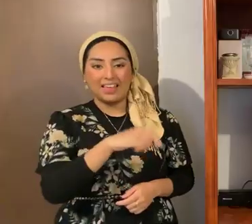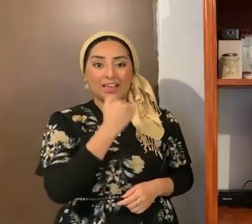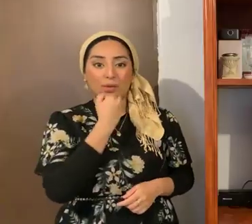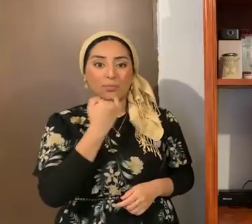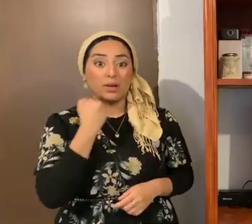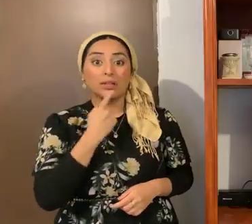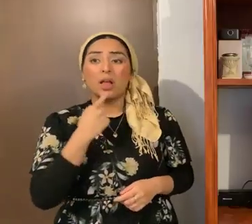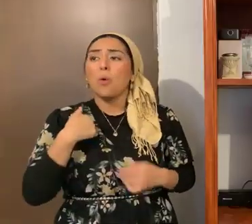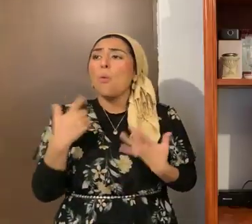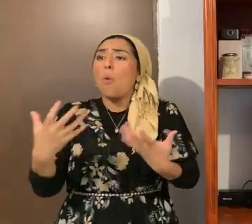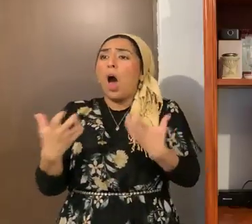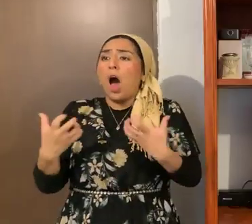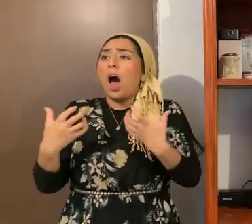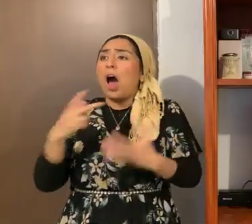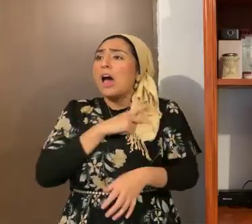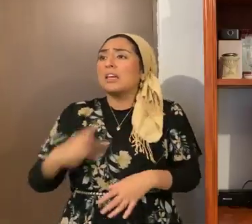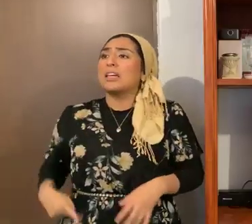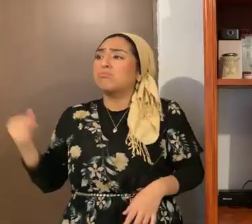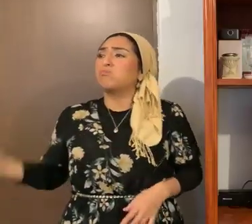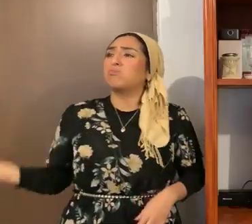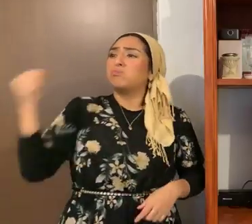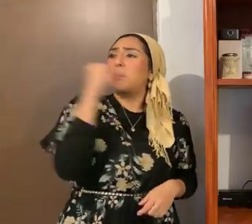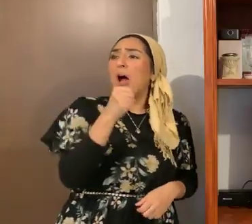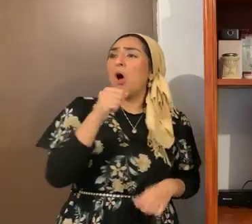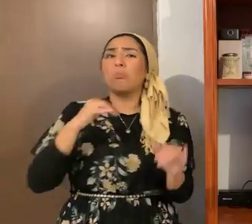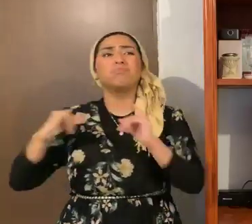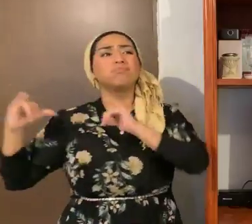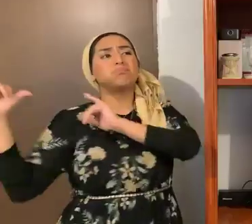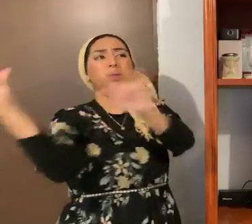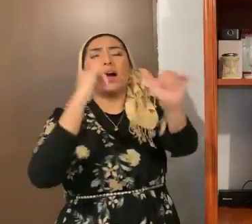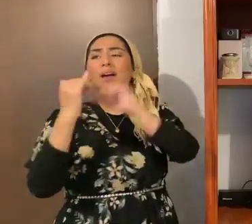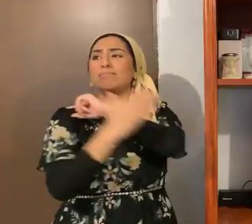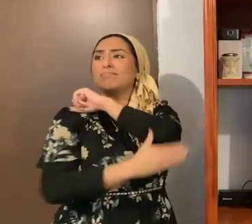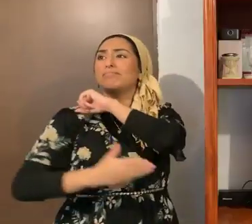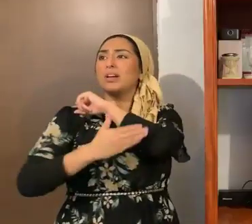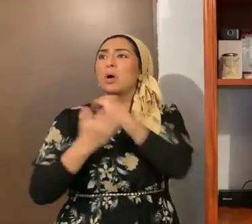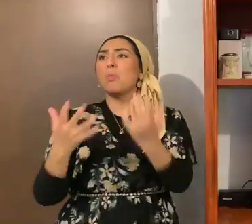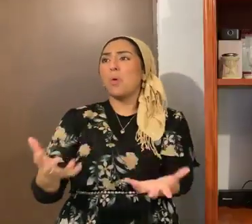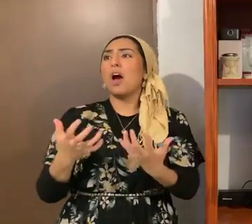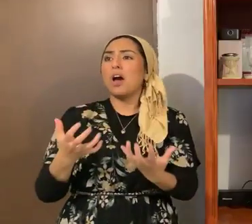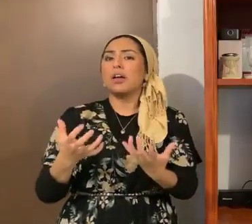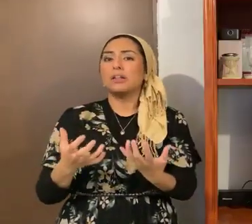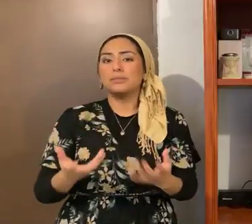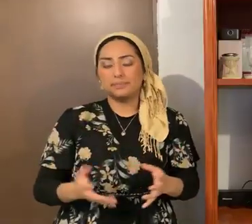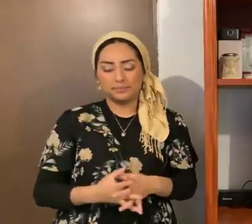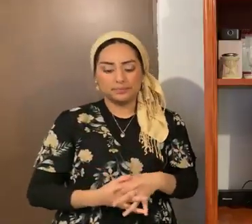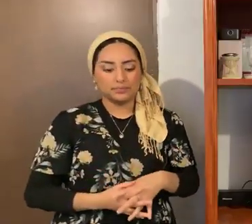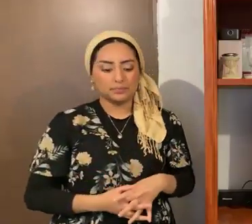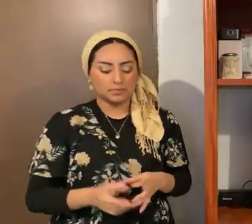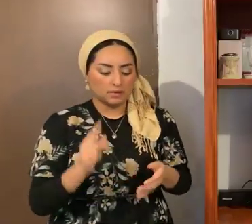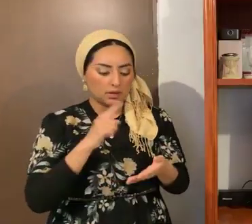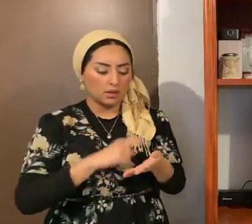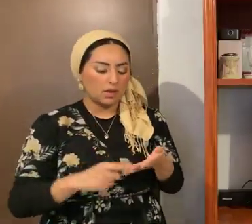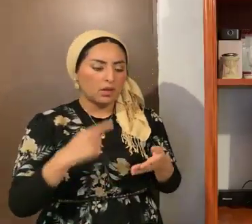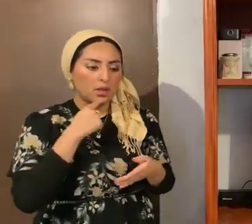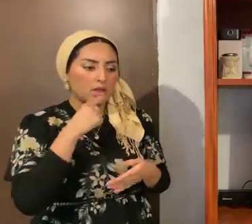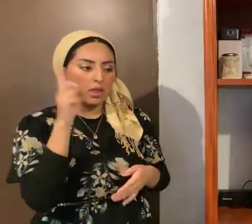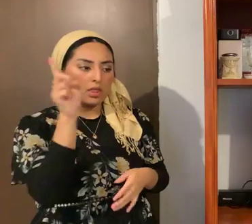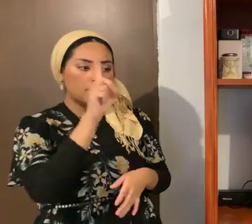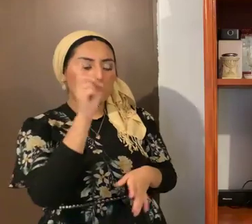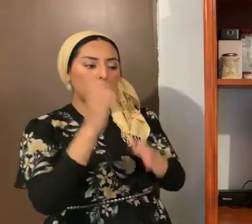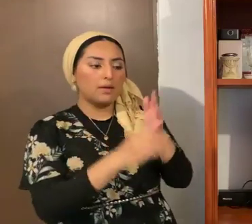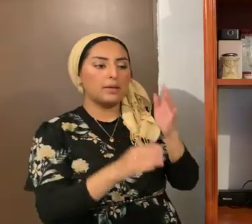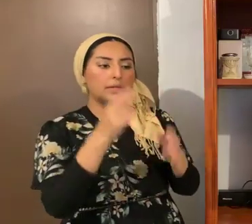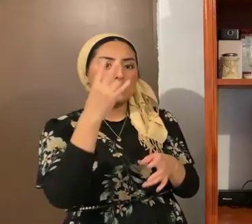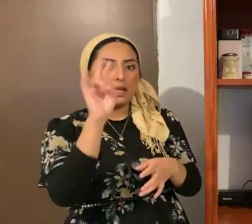todas las naciones. Y el Eterno se los concedió. Ahorita vamos a ver por qué. Ahora, Dice aquí Deuteronomio